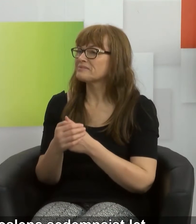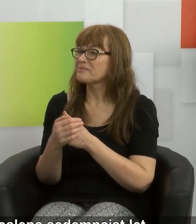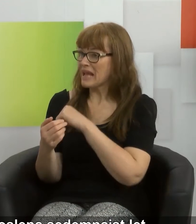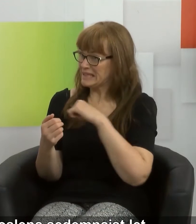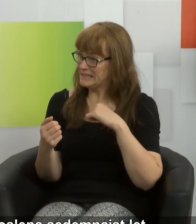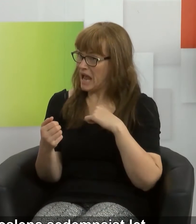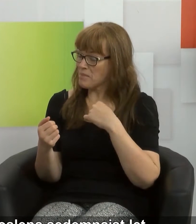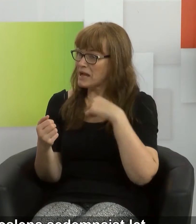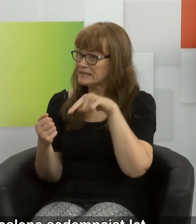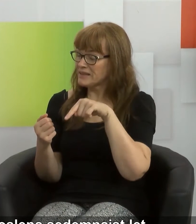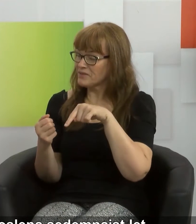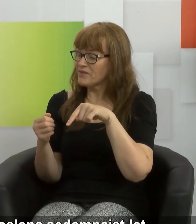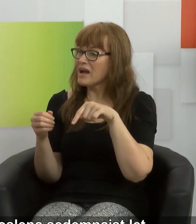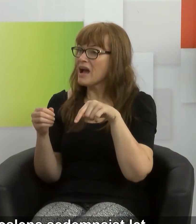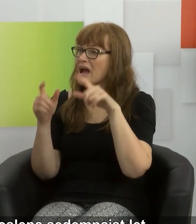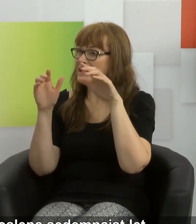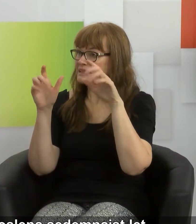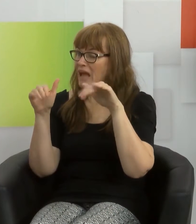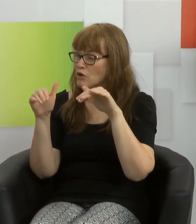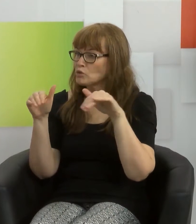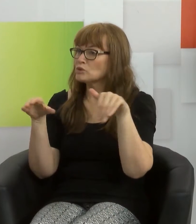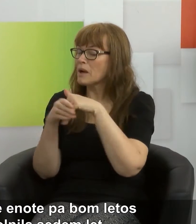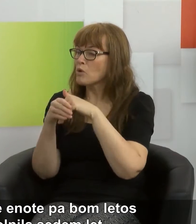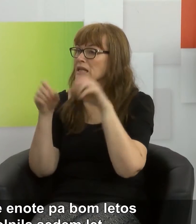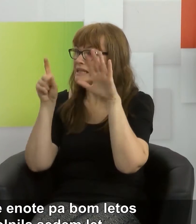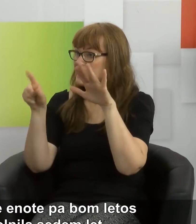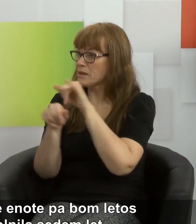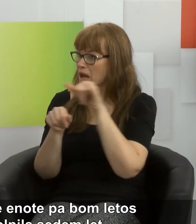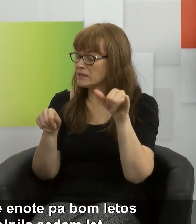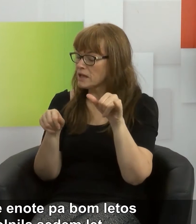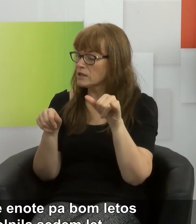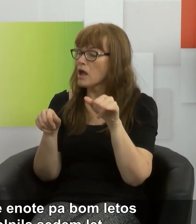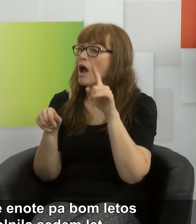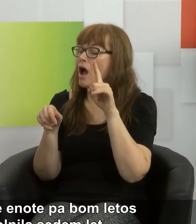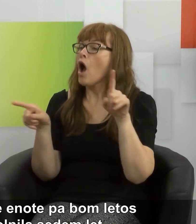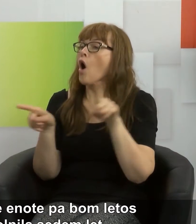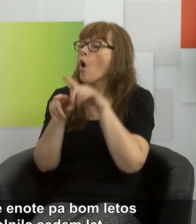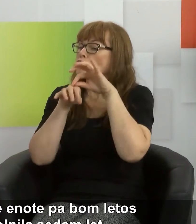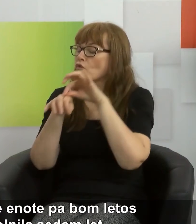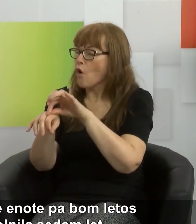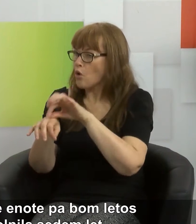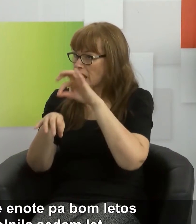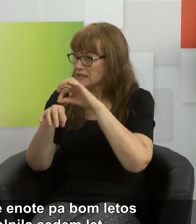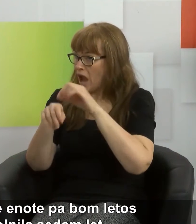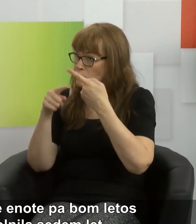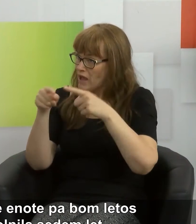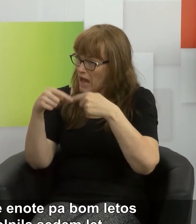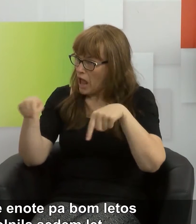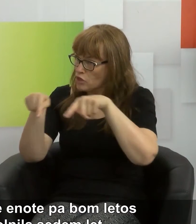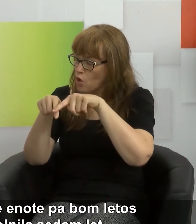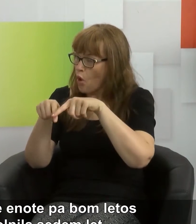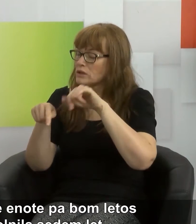Sama sem v zavodu zaposlena 17 let, kot vodja zdravstvene enote pa sem